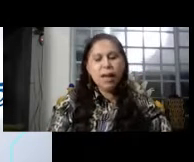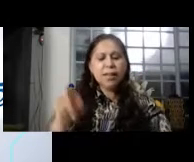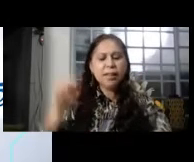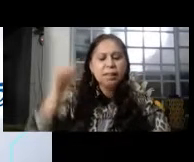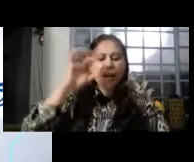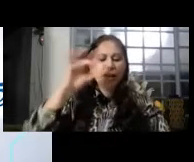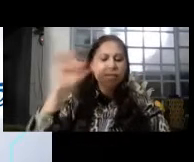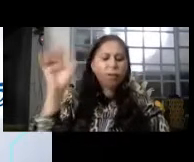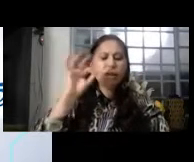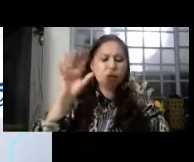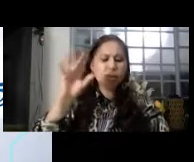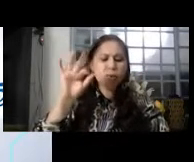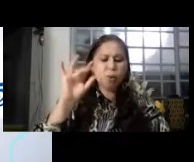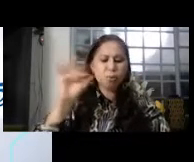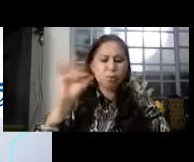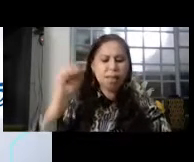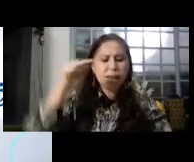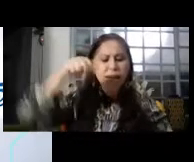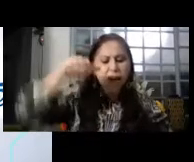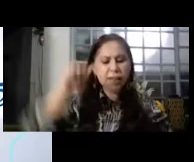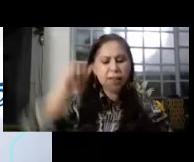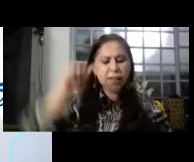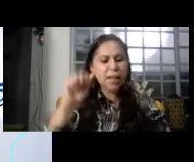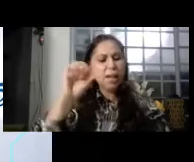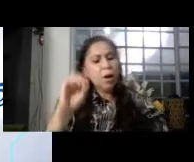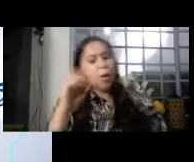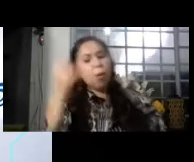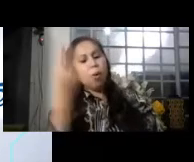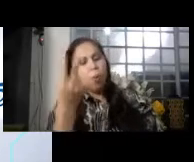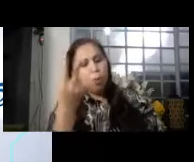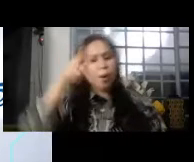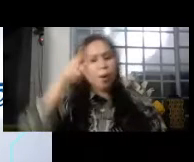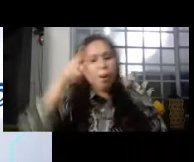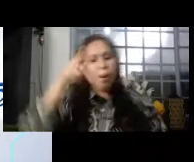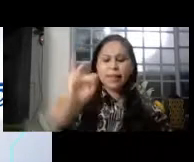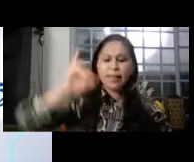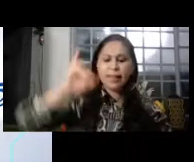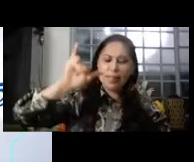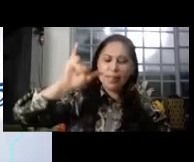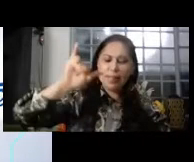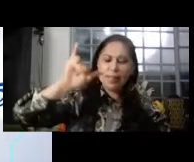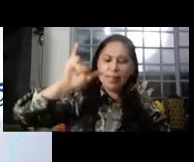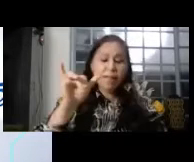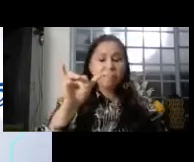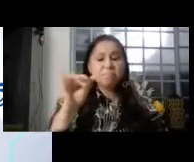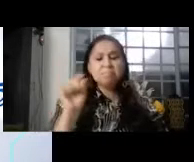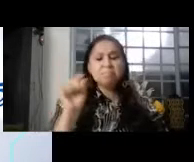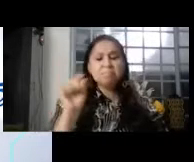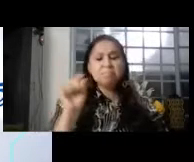aí aqui soletrou os nomes, né? Ana ou Pati,